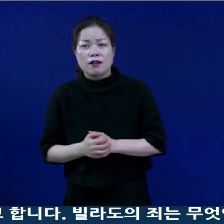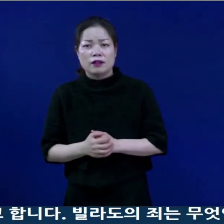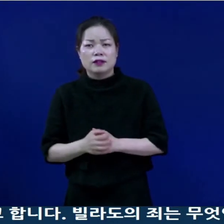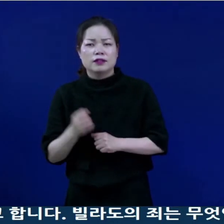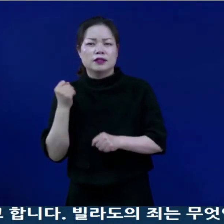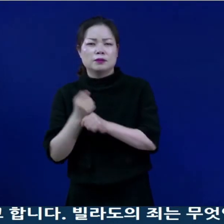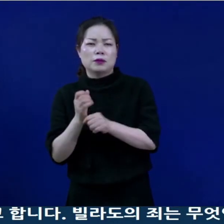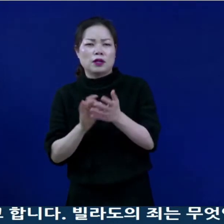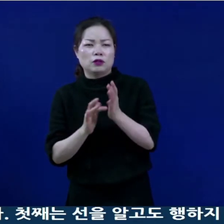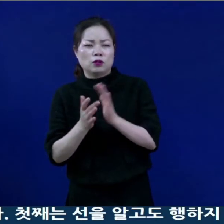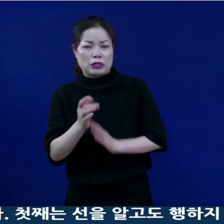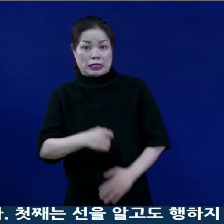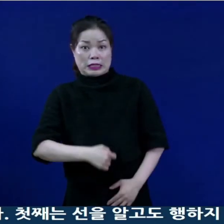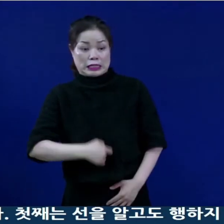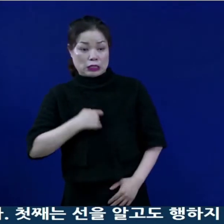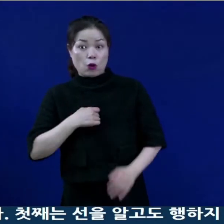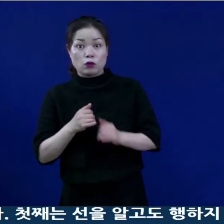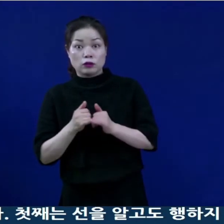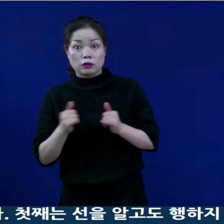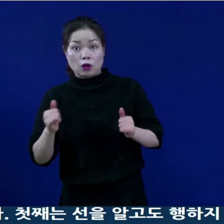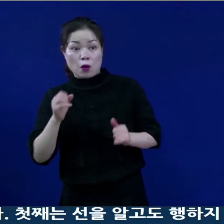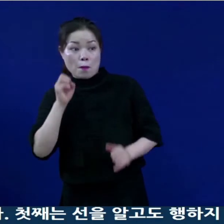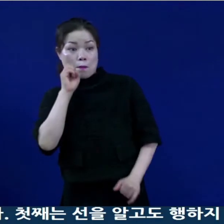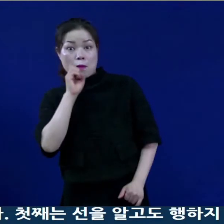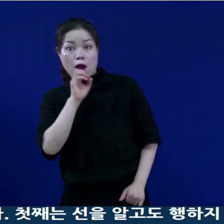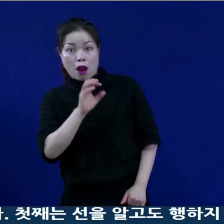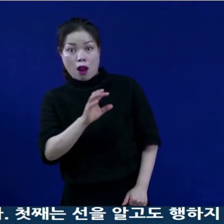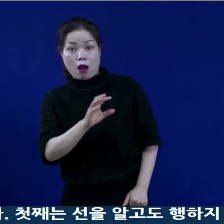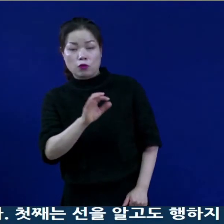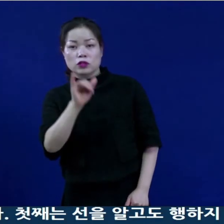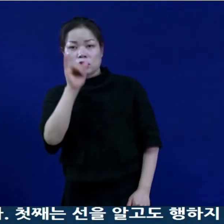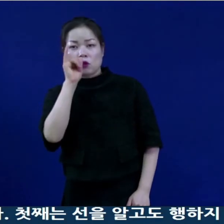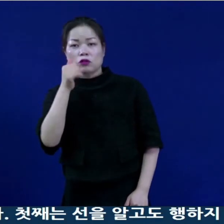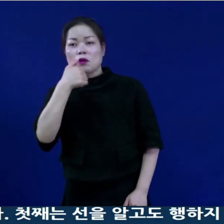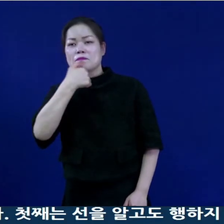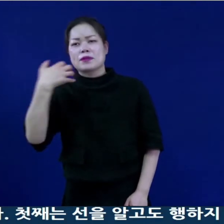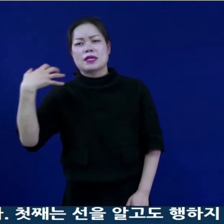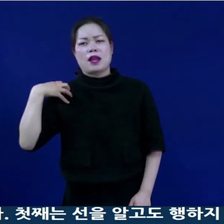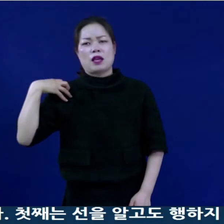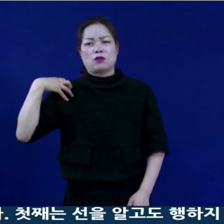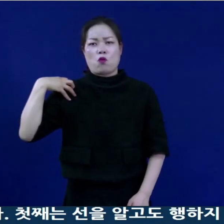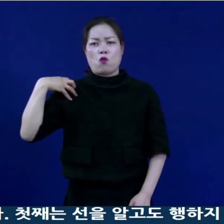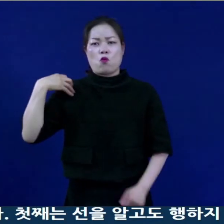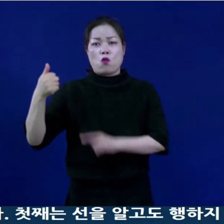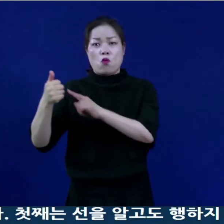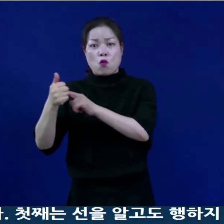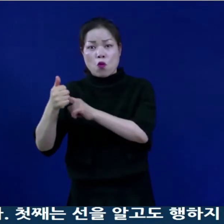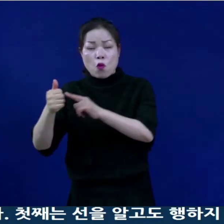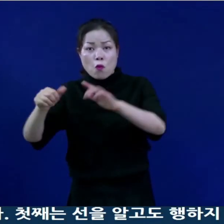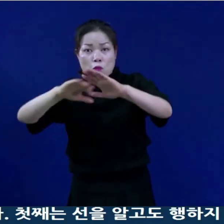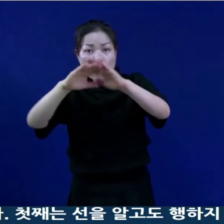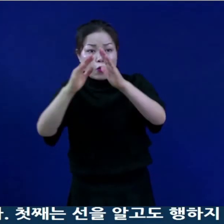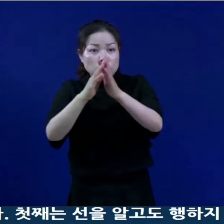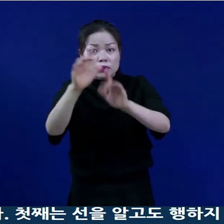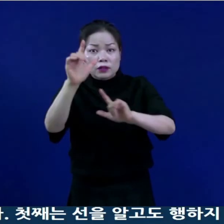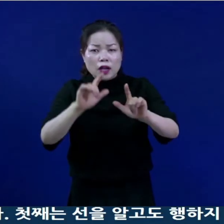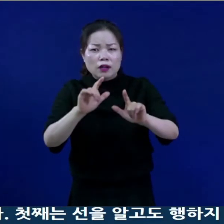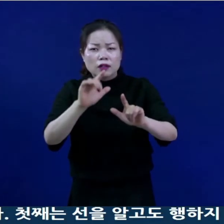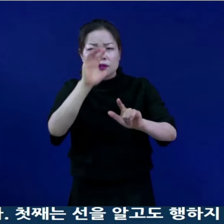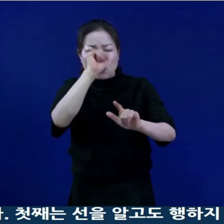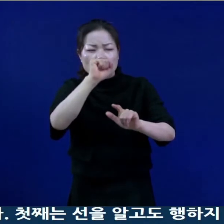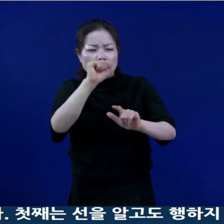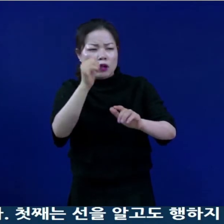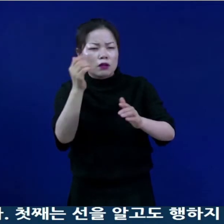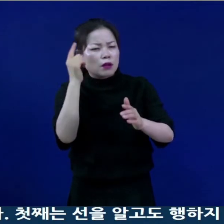이미 예수님을 의로운 자라고 말하고 있었습니다. 모든 상황 앞에서 선한